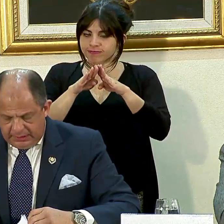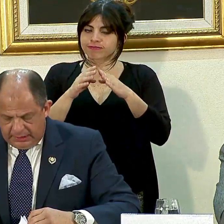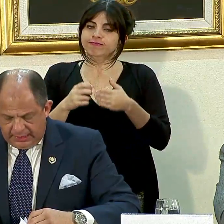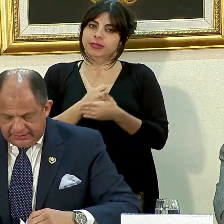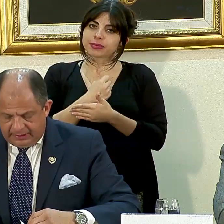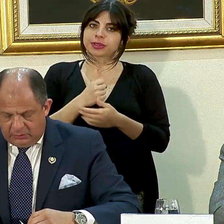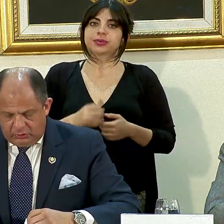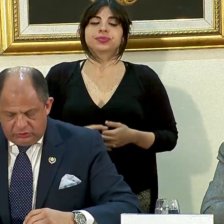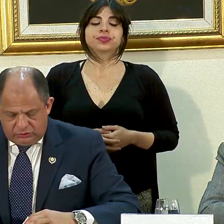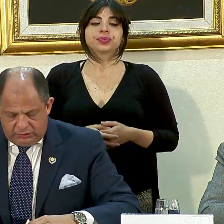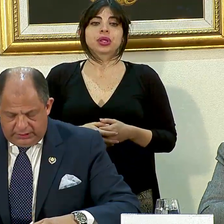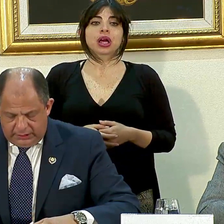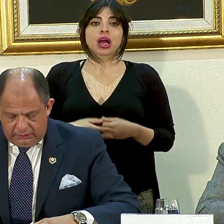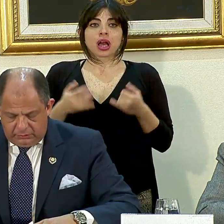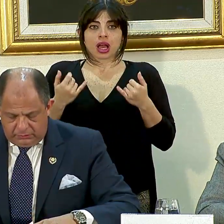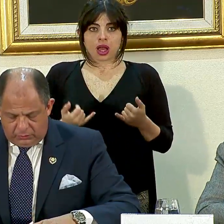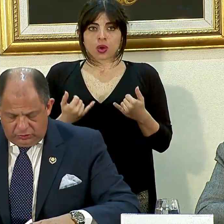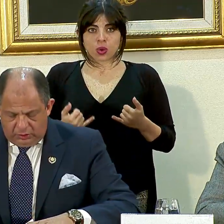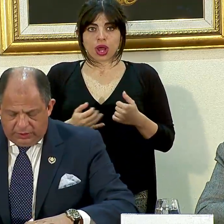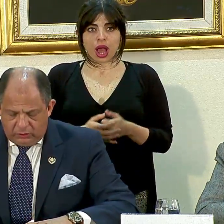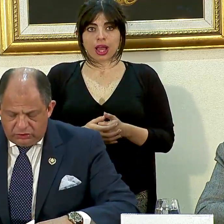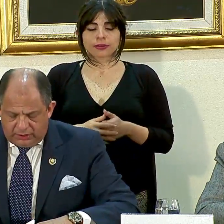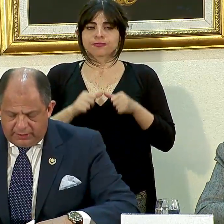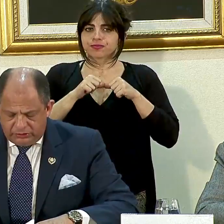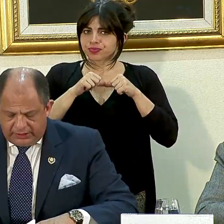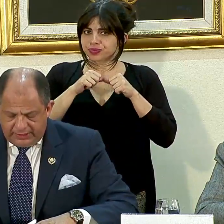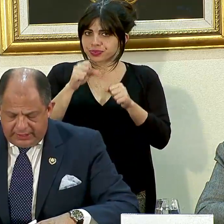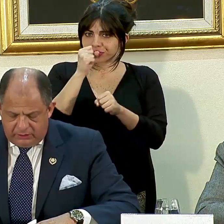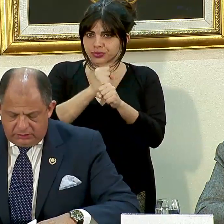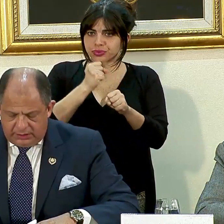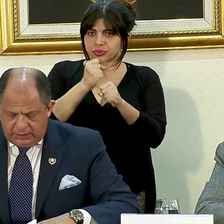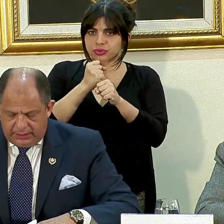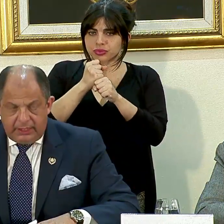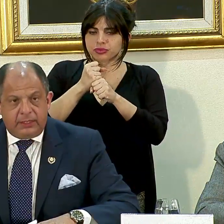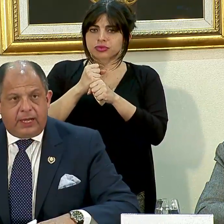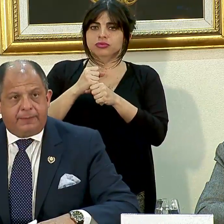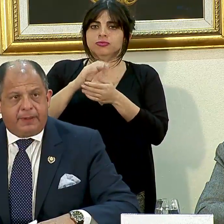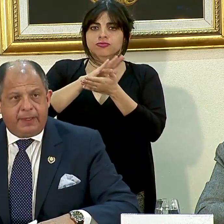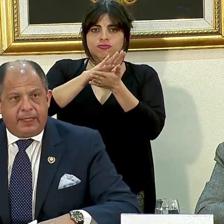lamentar. Estamos continuando los trabajos de relleno